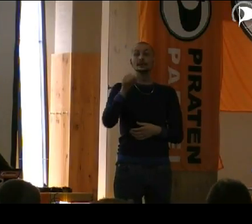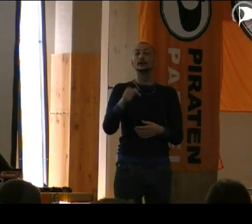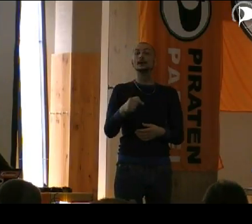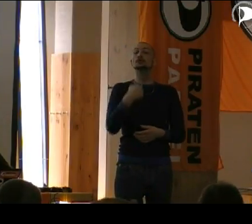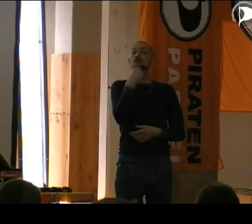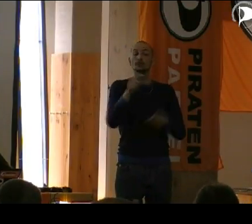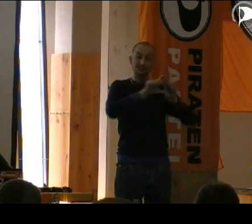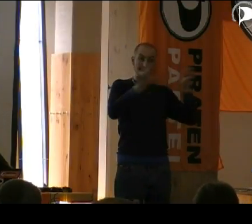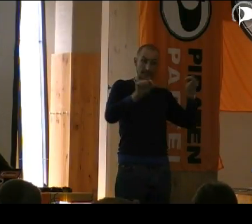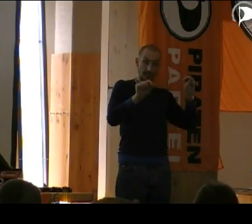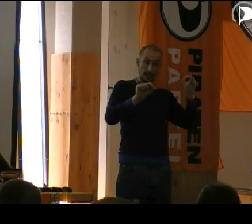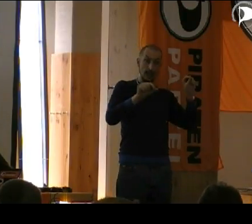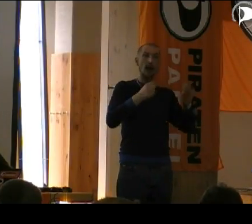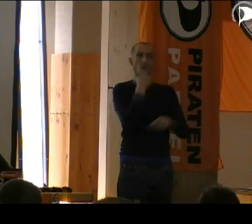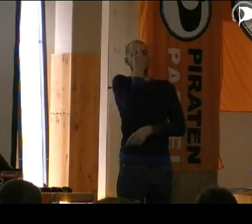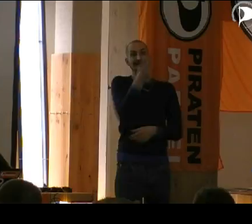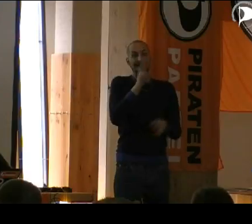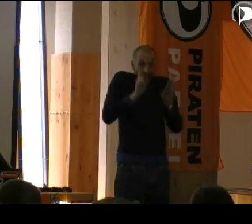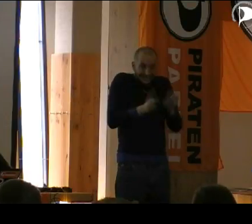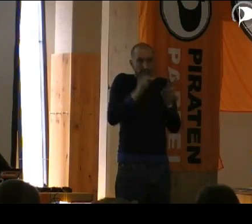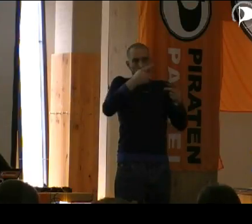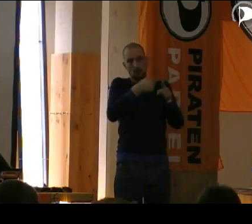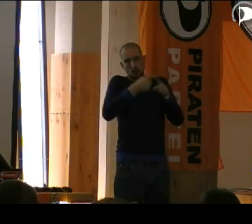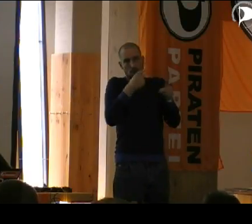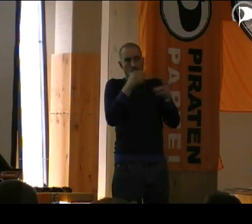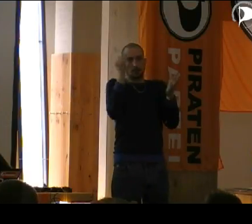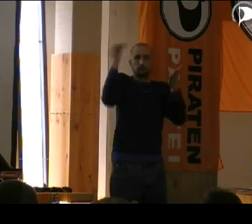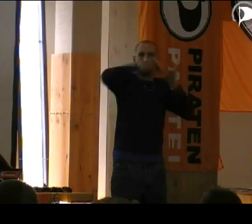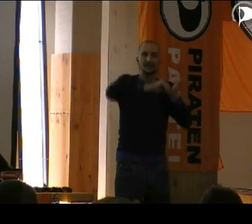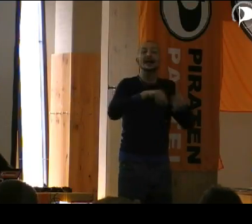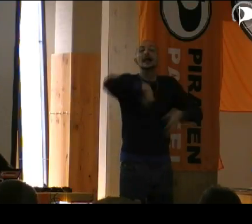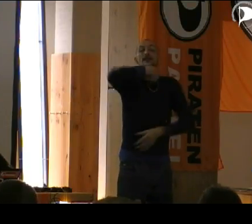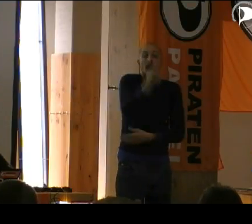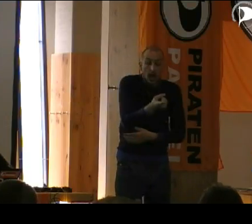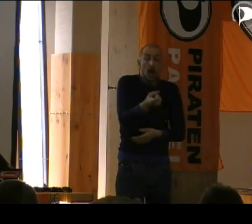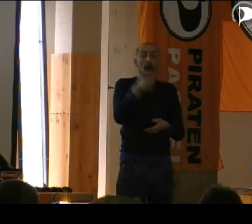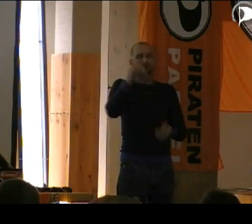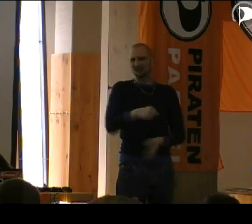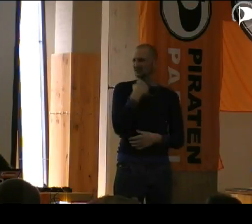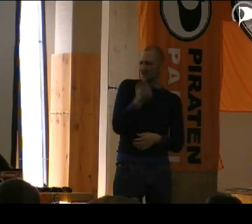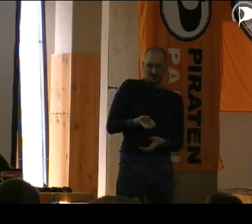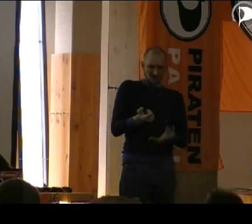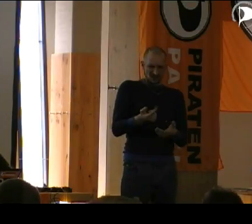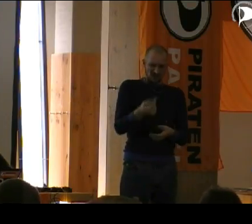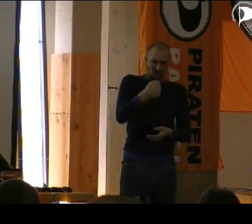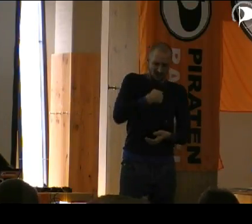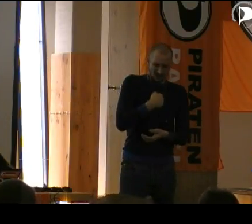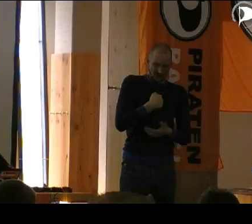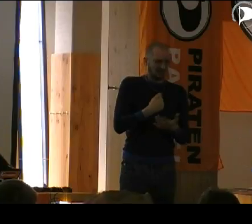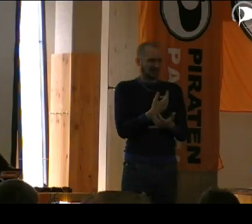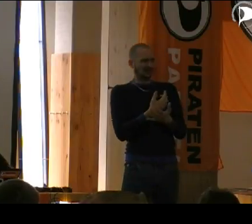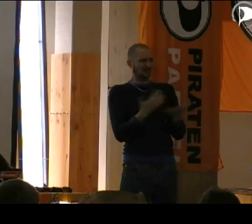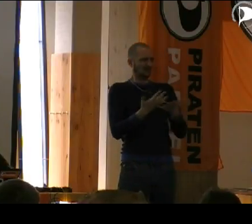berichtet nicht nur draußen alle positionen bereits gegen einfach nachher klaviers überschwänglich zu sagen ich hab die